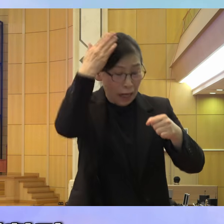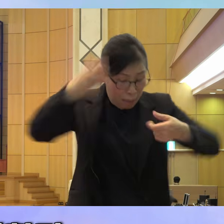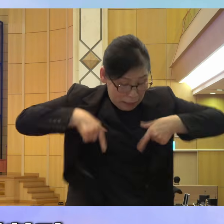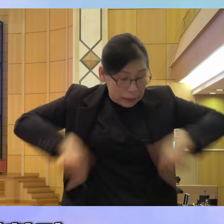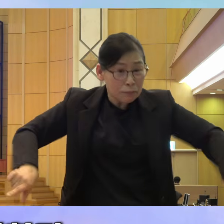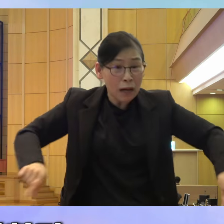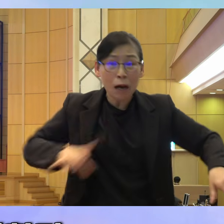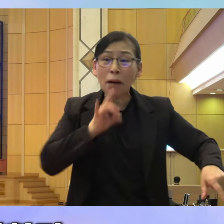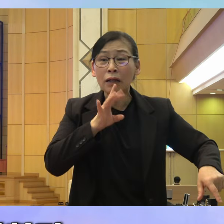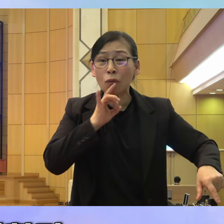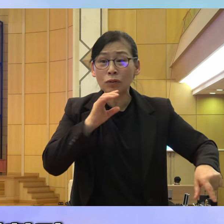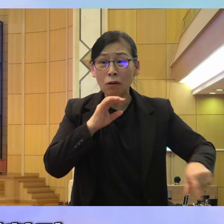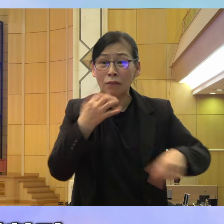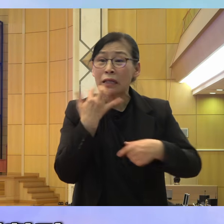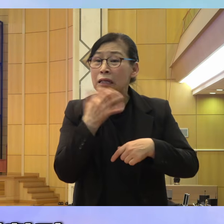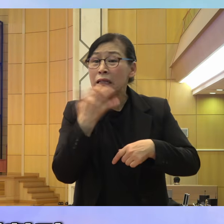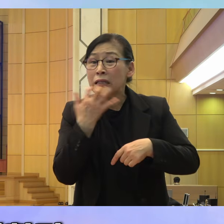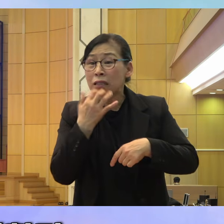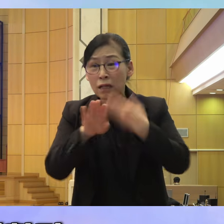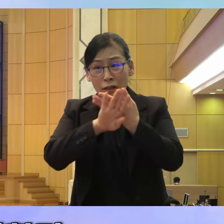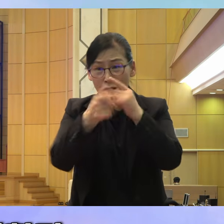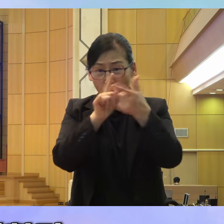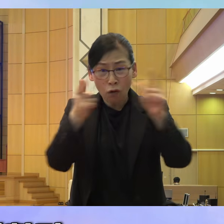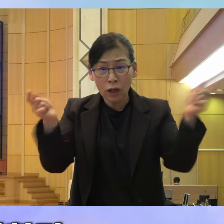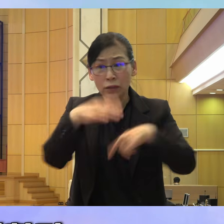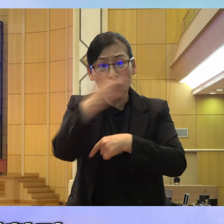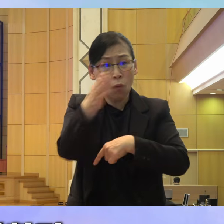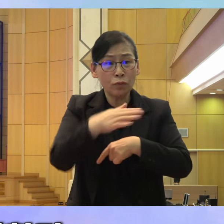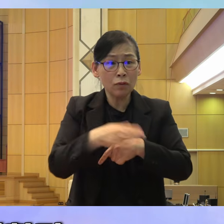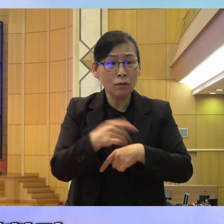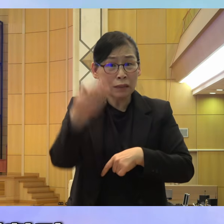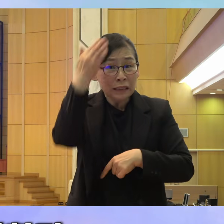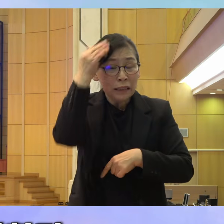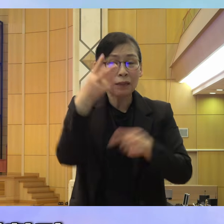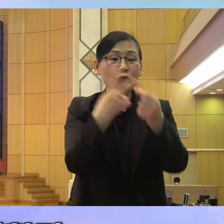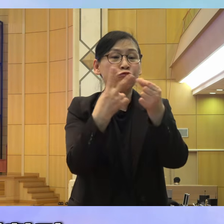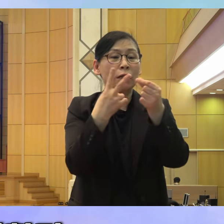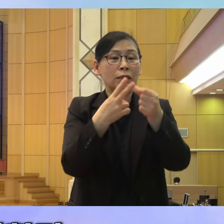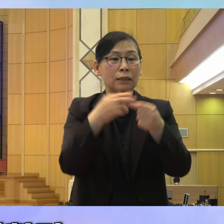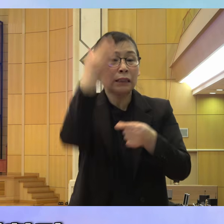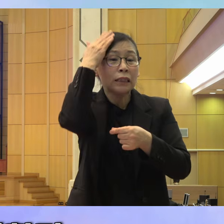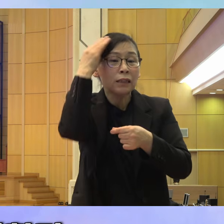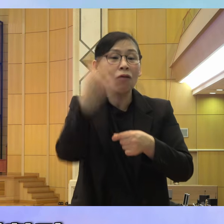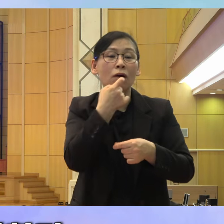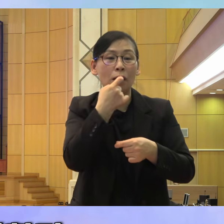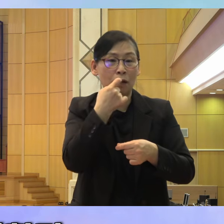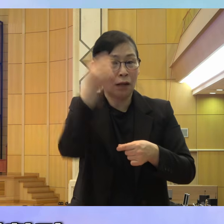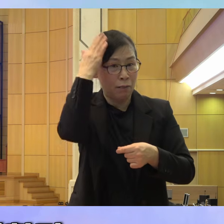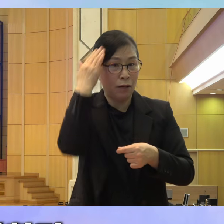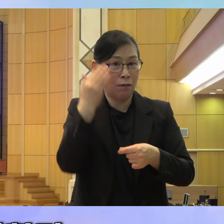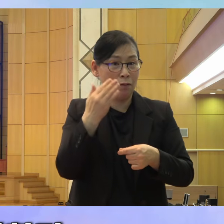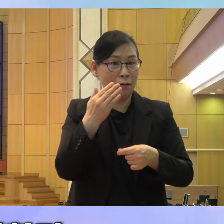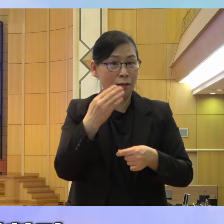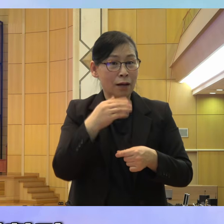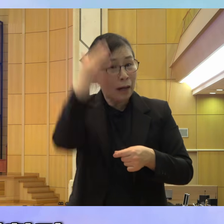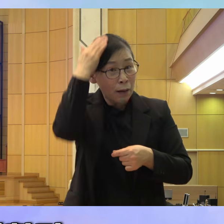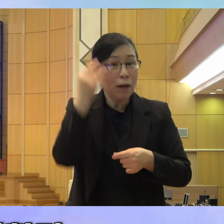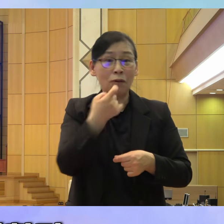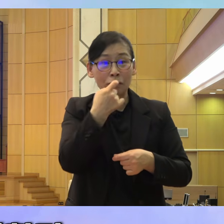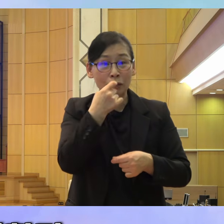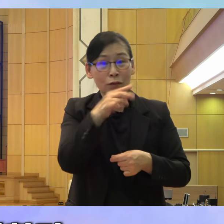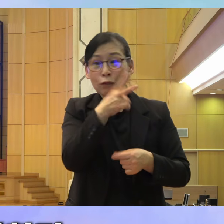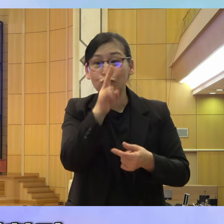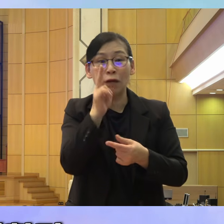아니 그런 옷이라도 새 옷이라든가 이러면 괜찮아. 저 어렸을 때만